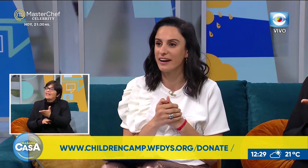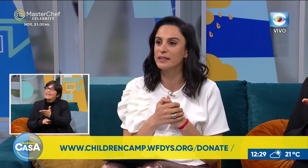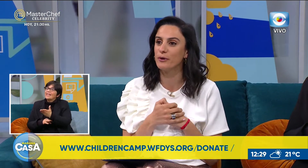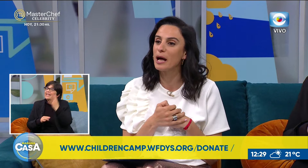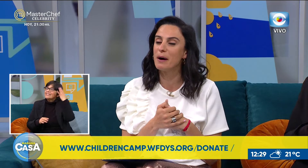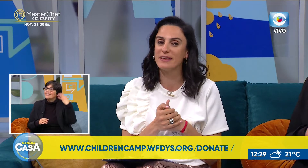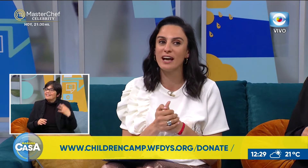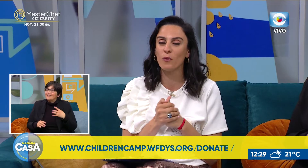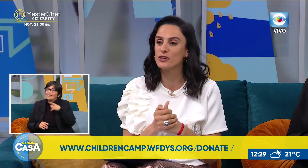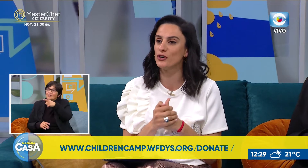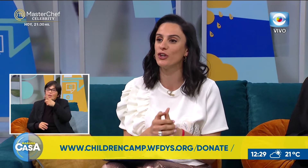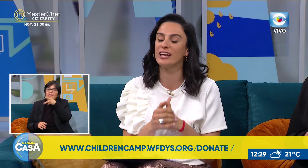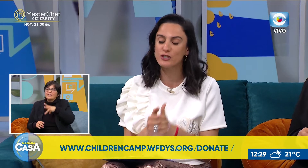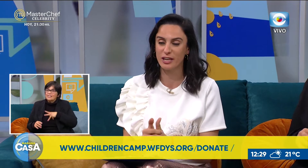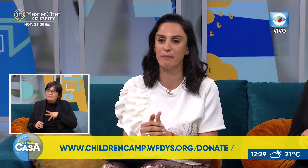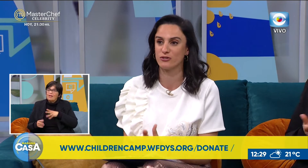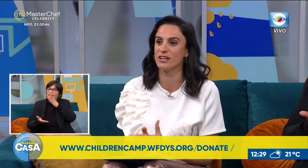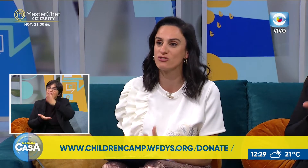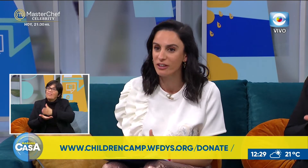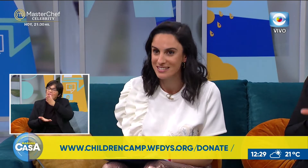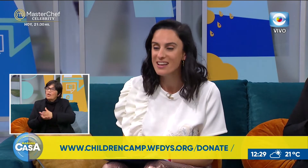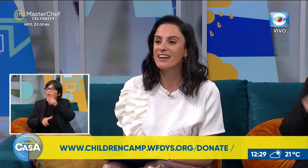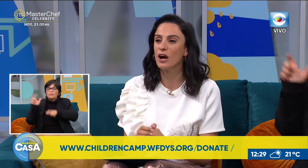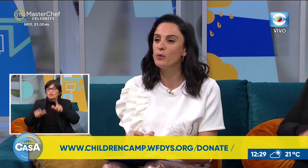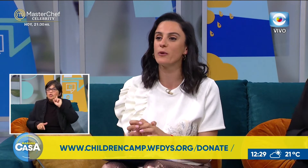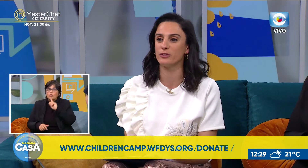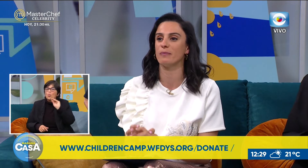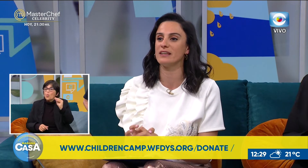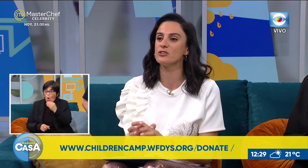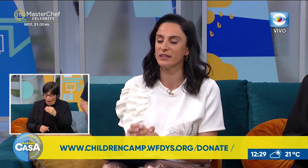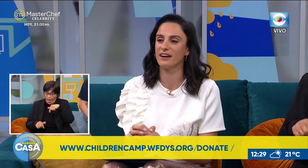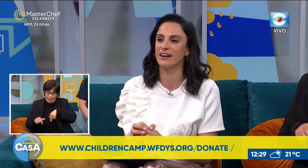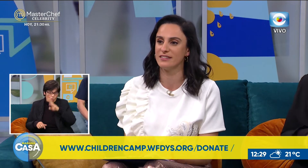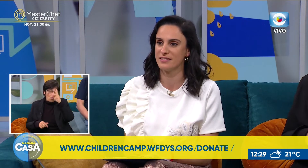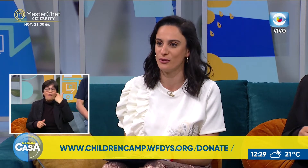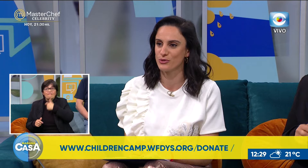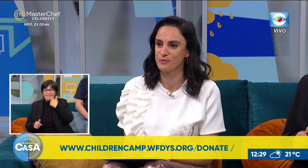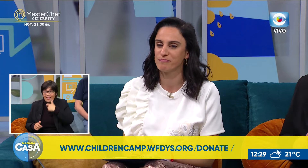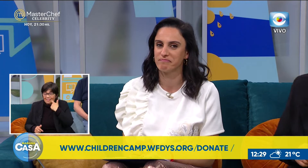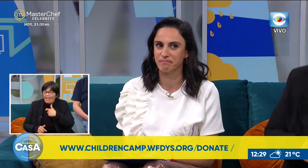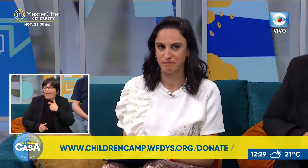que para cerrar este programa me diga cuáles son los derechos de las personas sordas que aún en nuestro país no están garantizados.